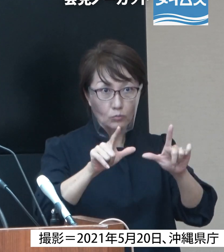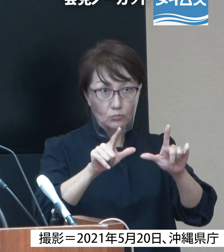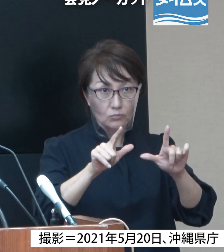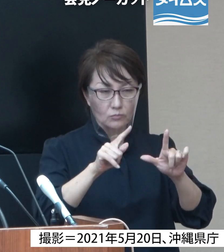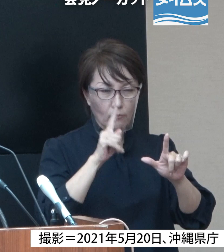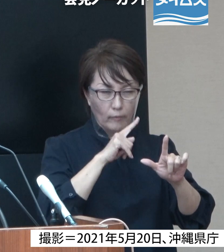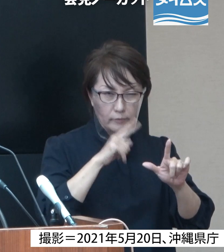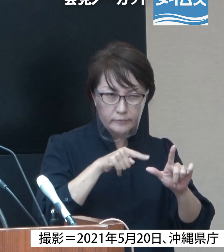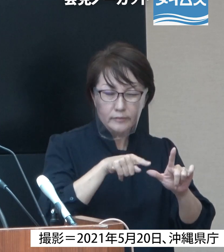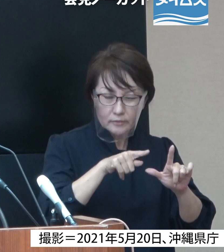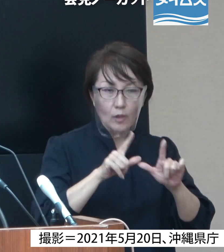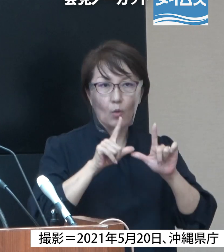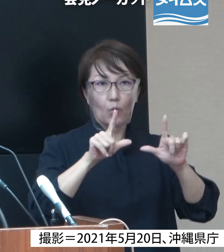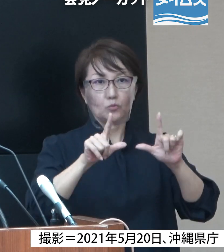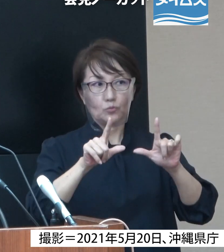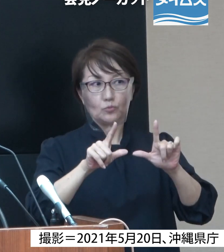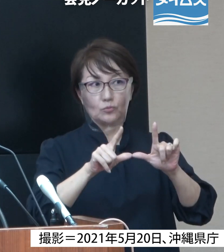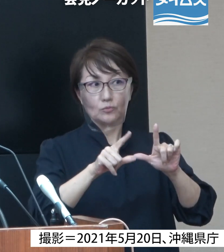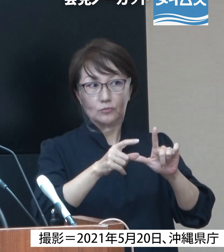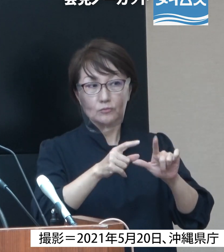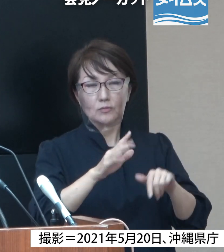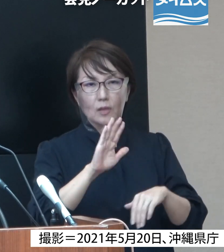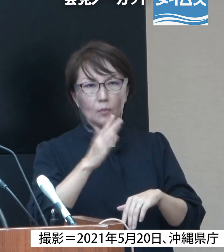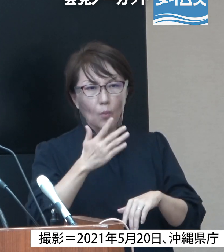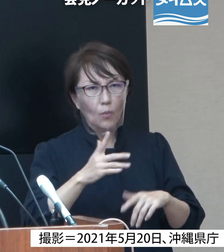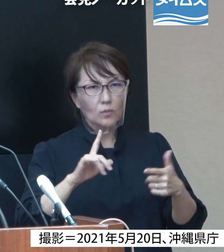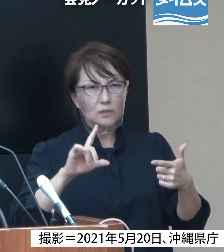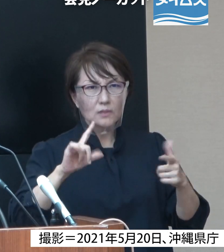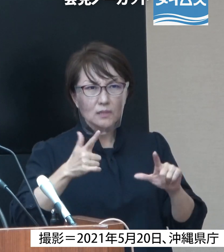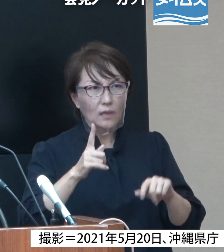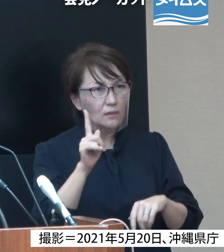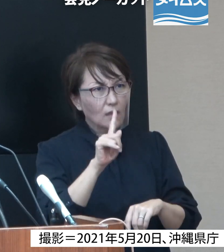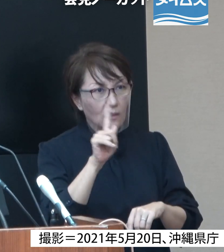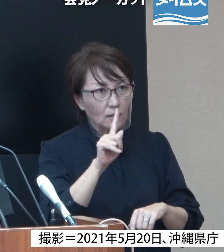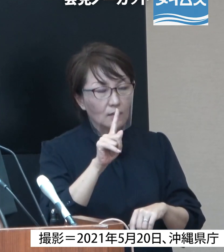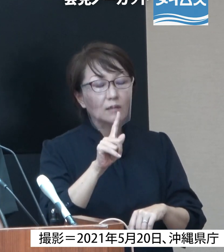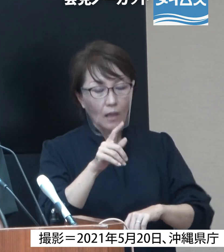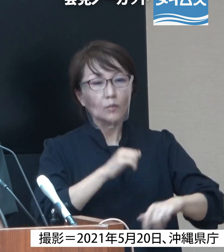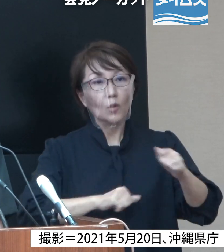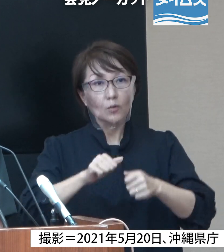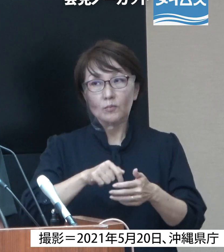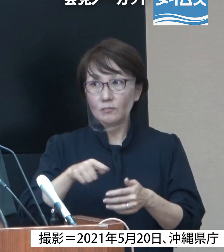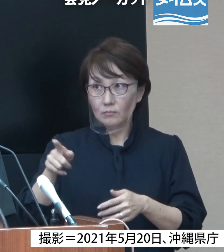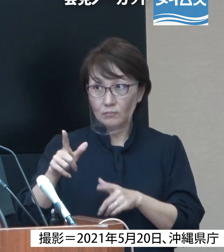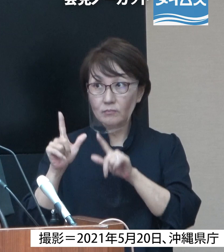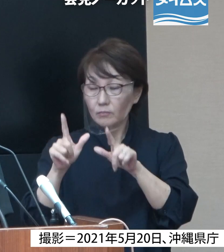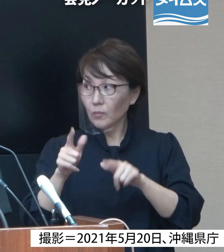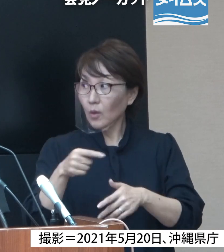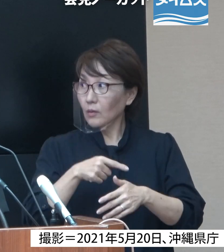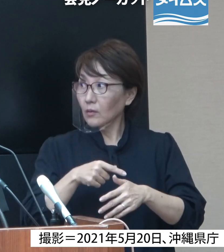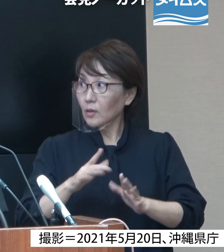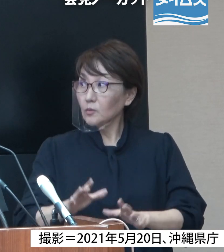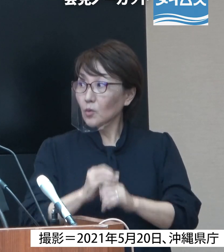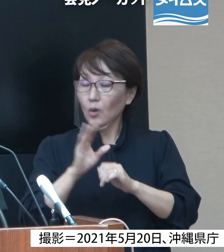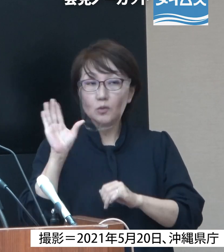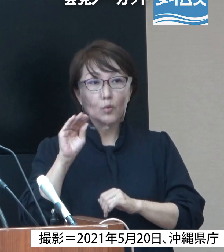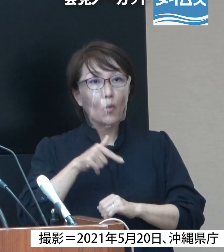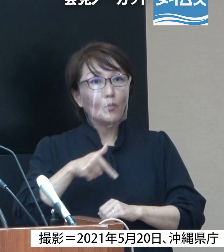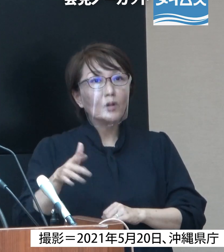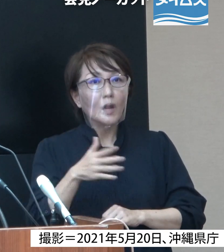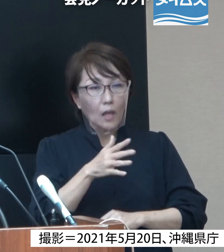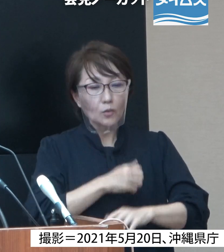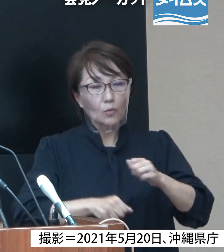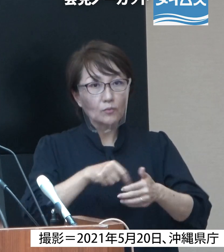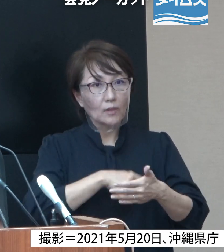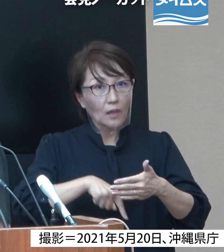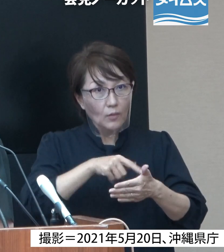その違いどういう違いで15は、 はい、では取り組みについては総合水道本部から詳しい説明をお願いします。